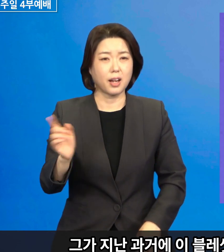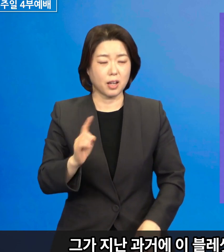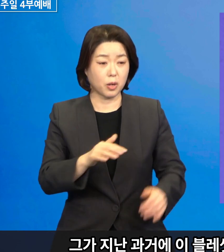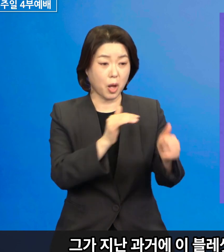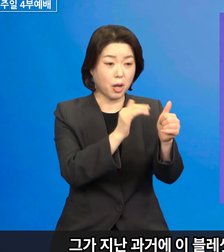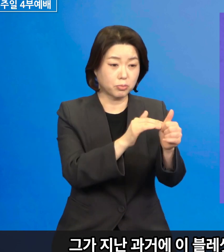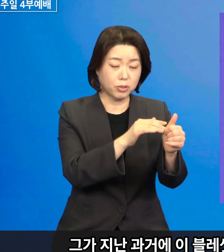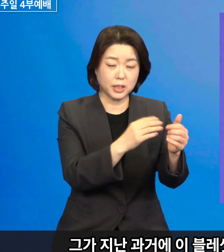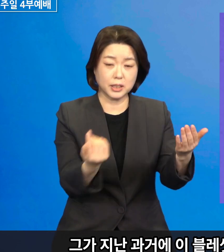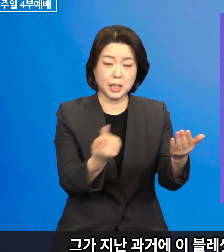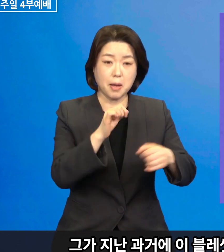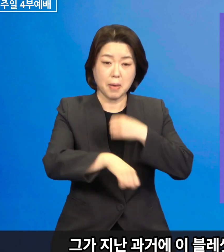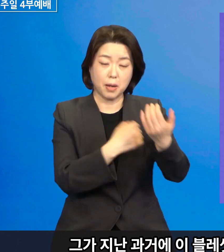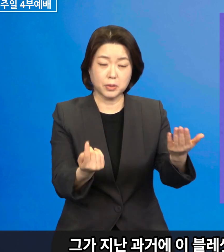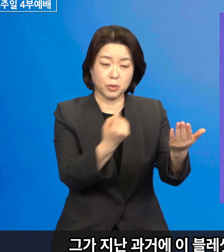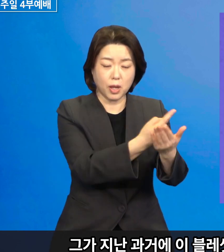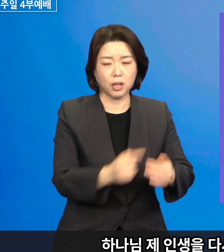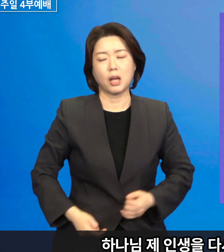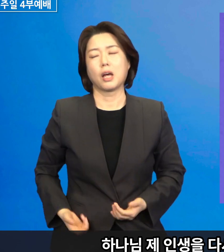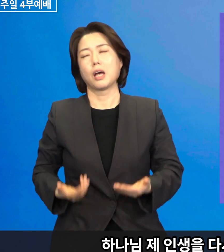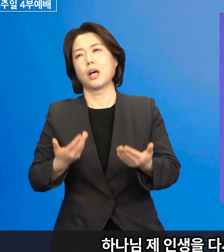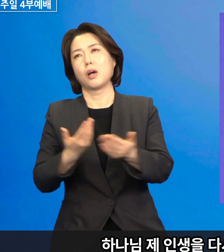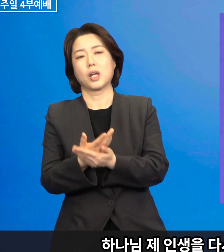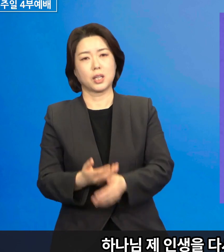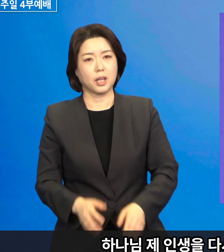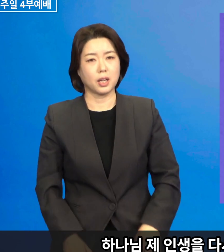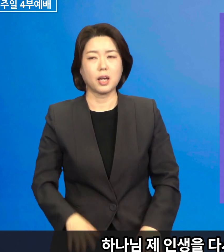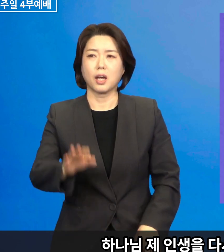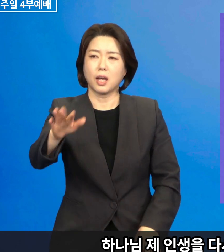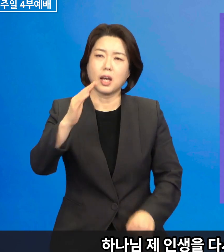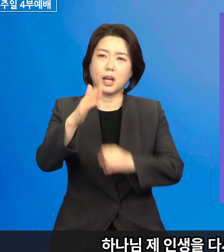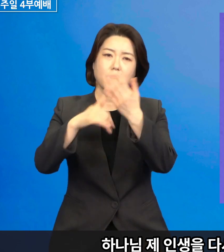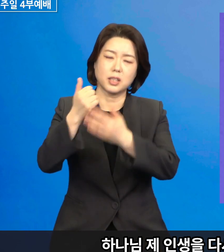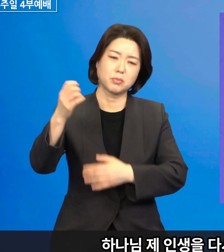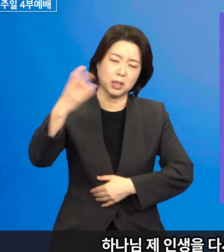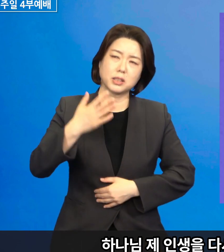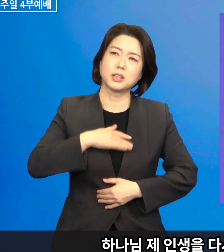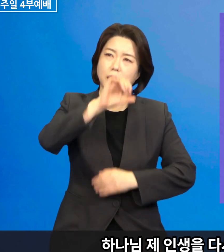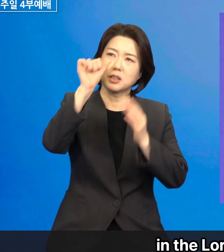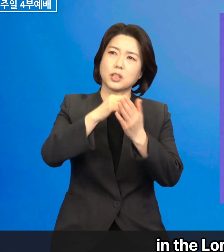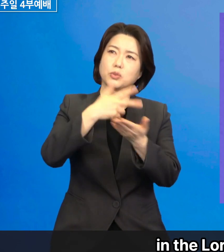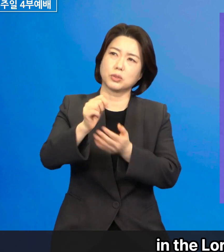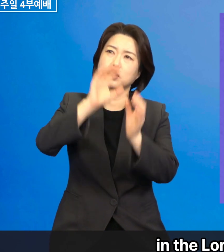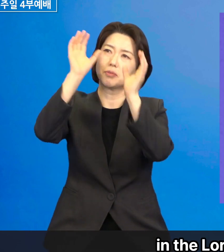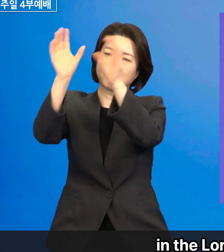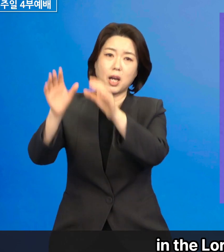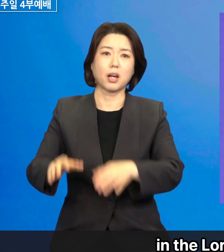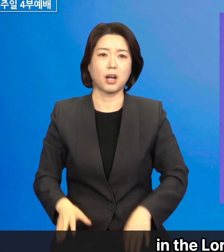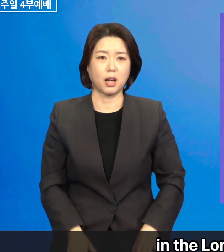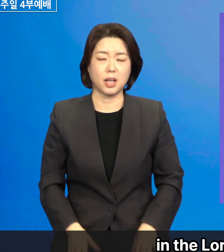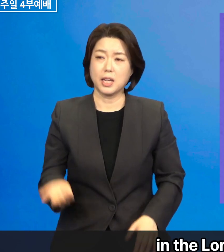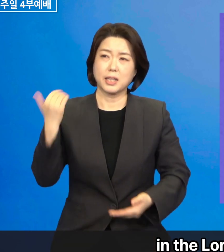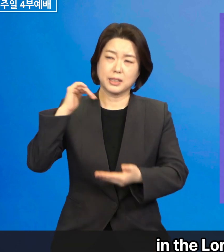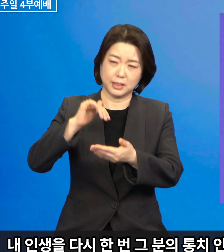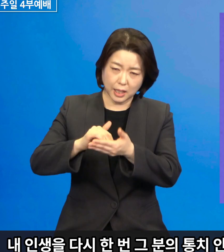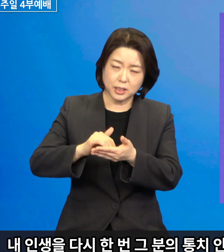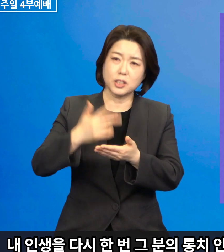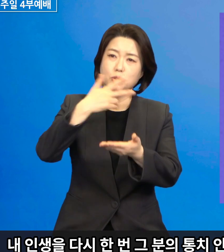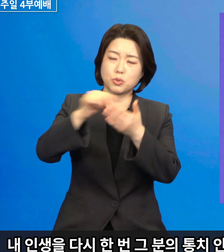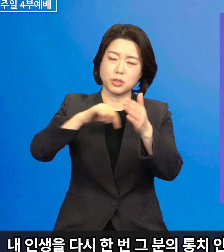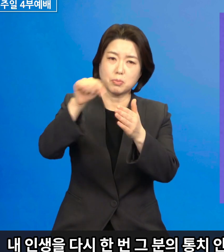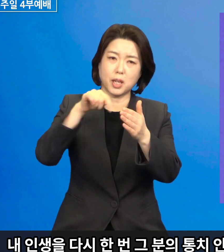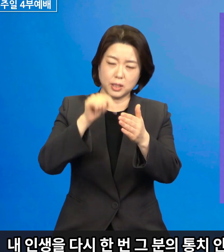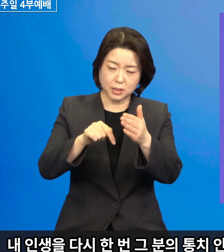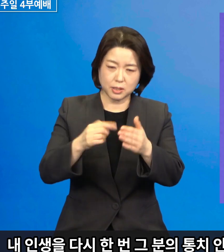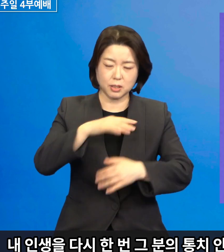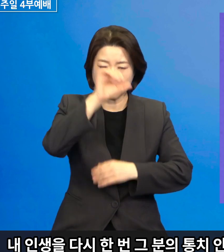블레셋으로 갔던 것을 회개하면서 하나님 제 인생을 다시 주님께 맡기겠습니다. In the Lord, 주님 안에서 내 인생을